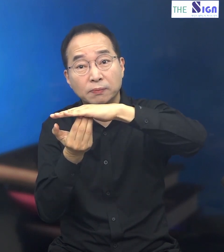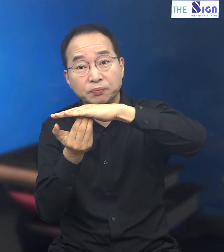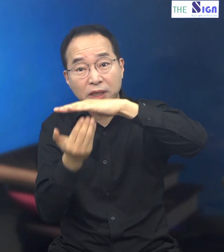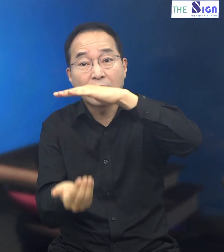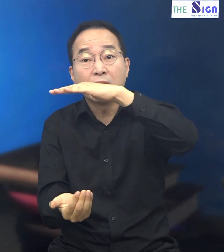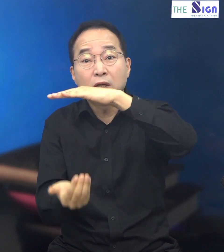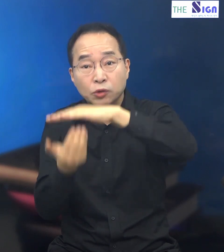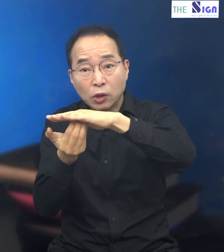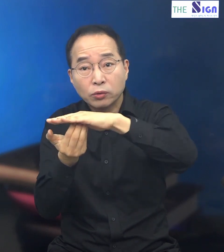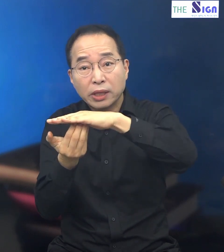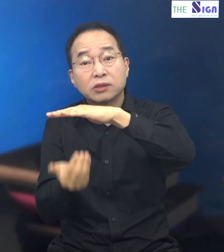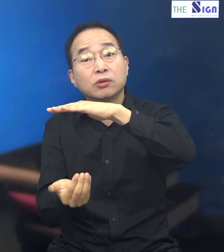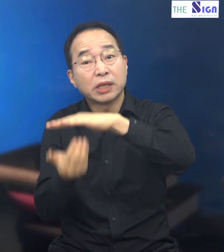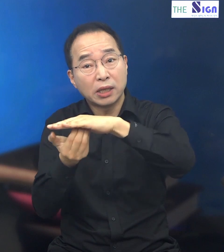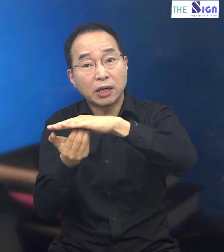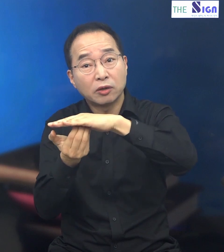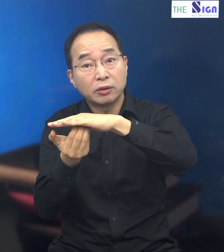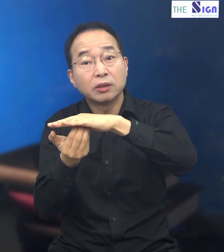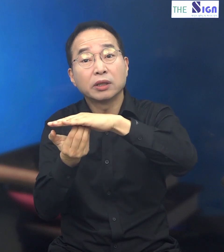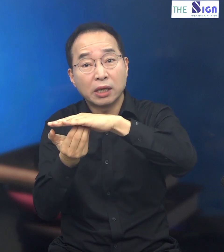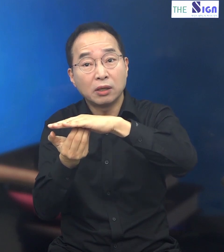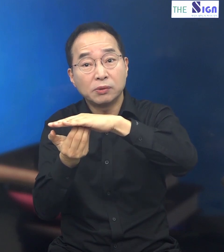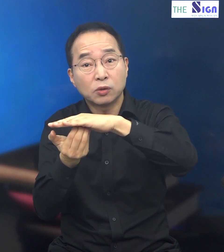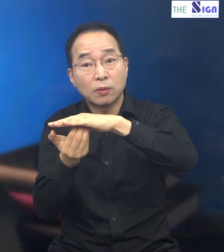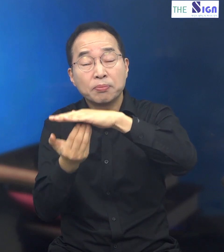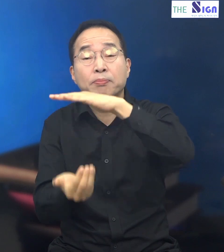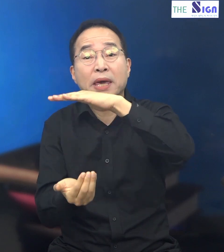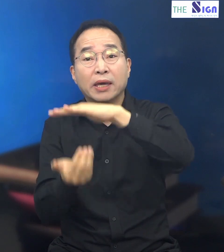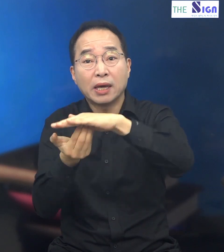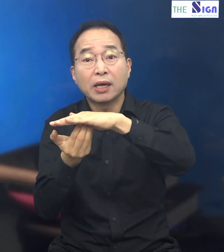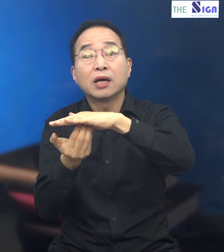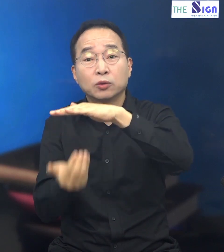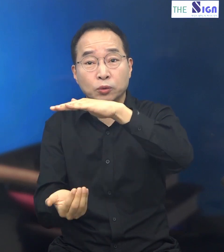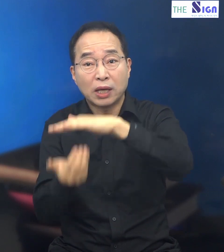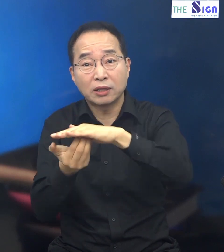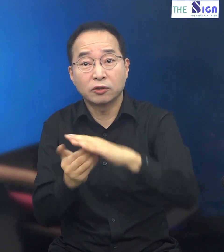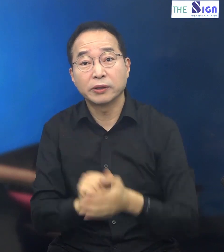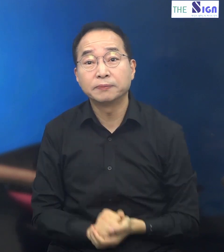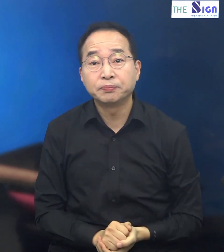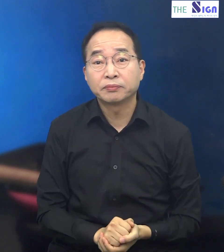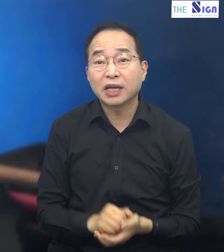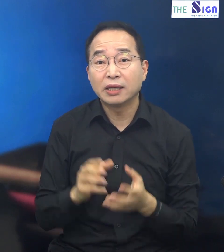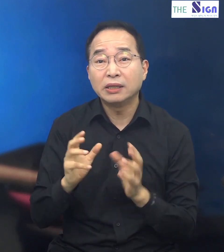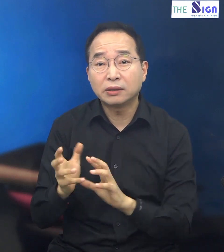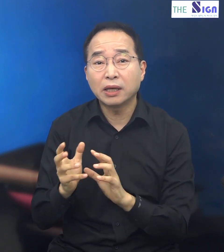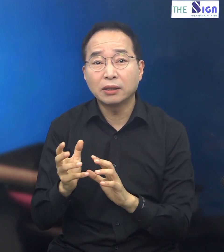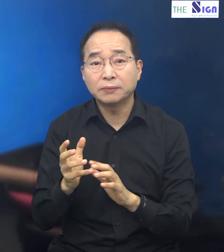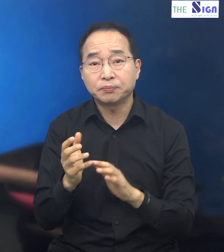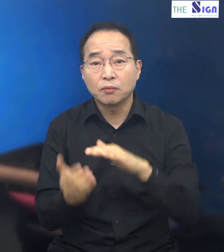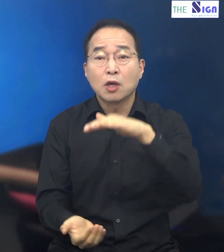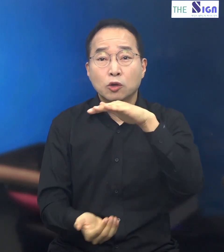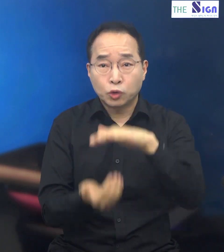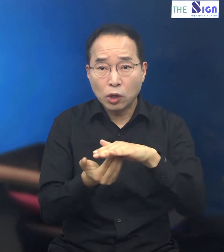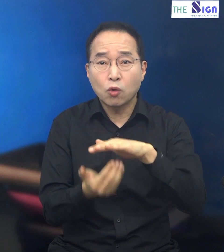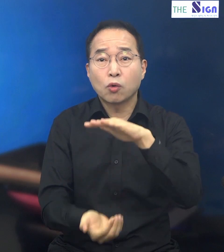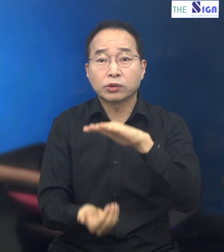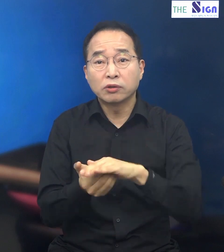자, 최고인데 정상이라는 거 개념이죠. 100에 도달한 거예요. 자, 이때는 최고고